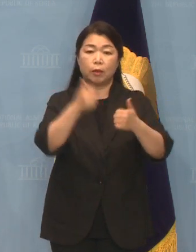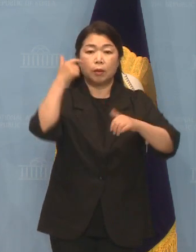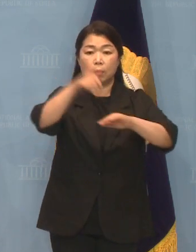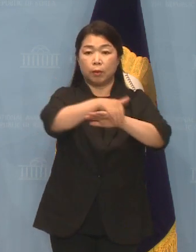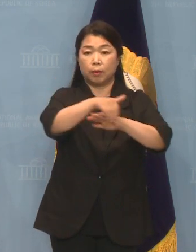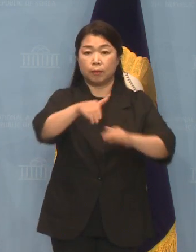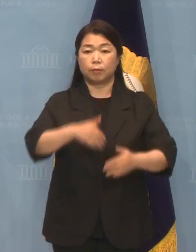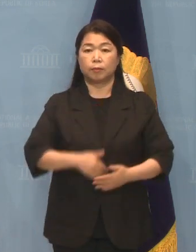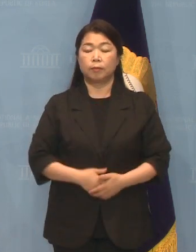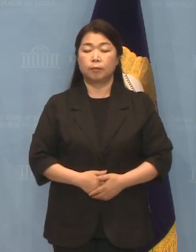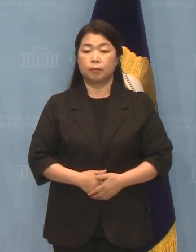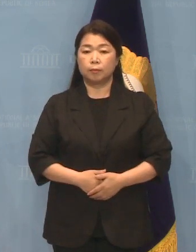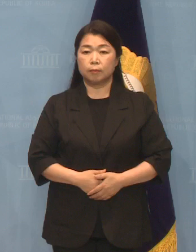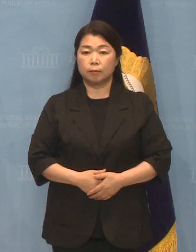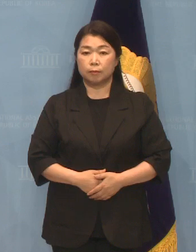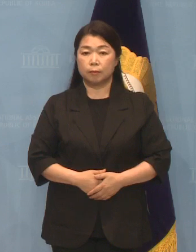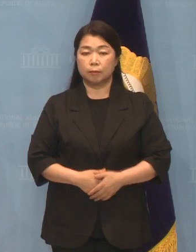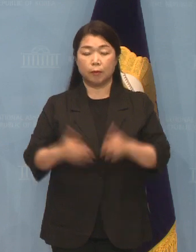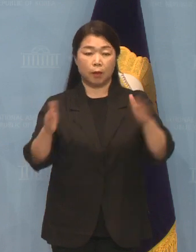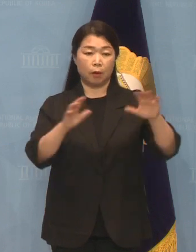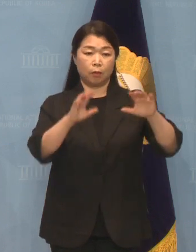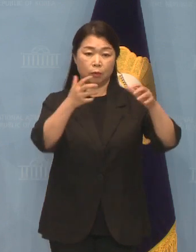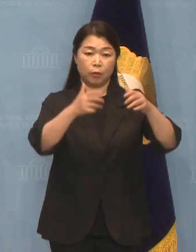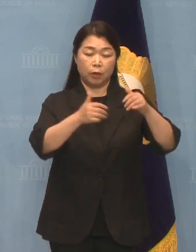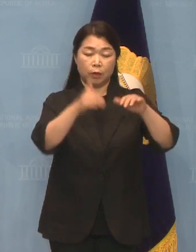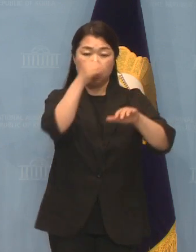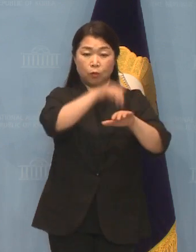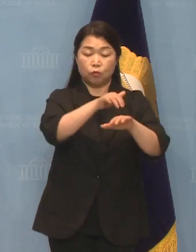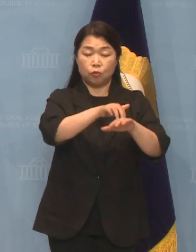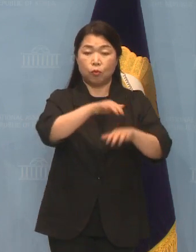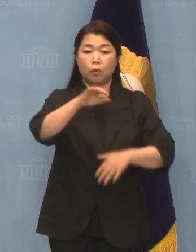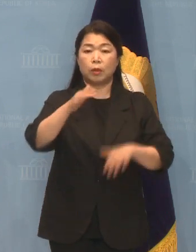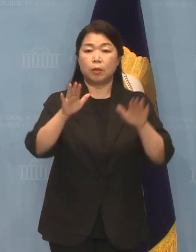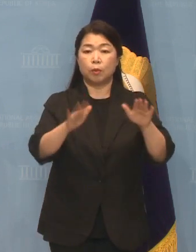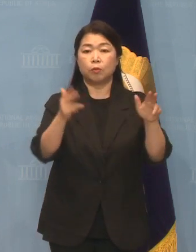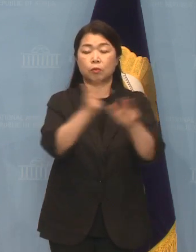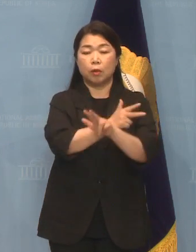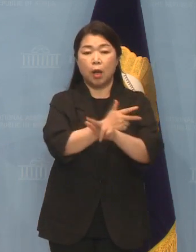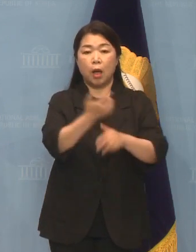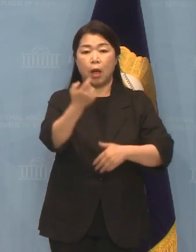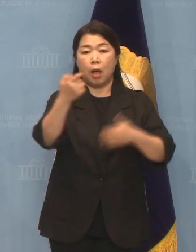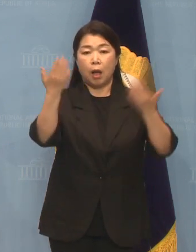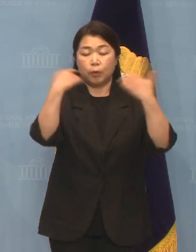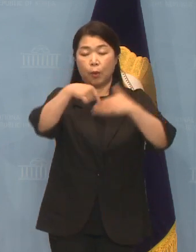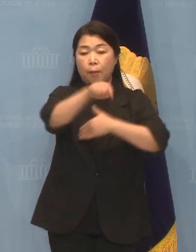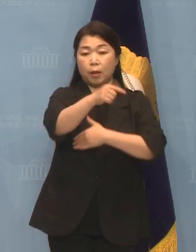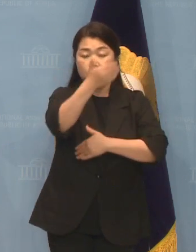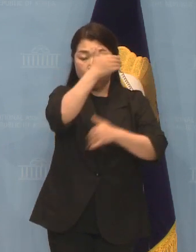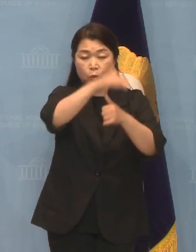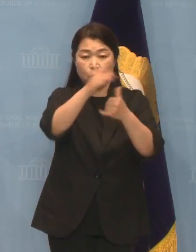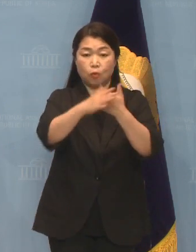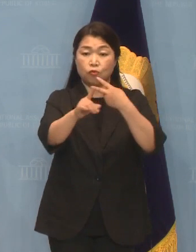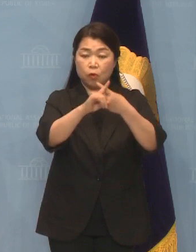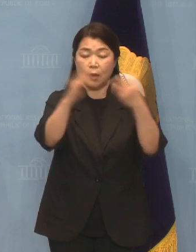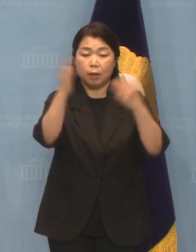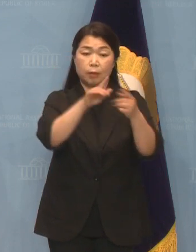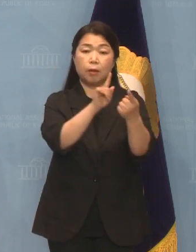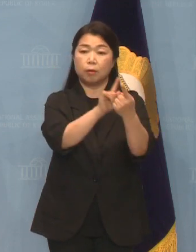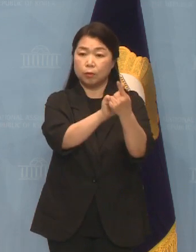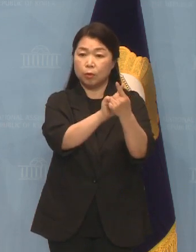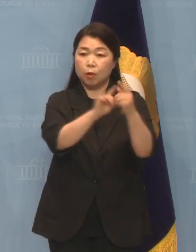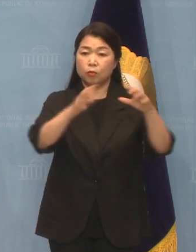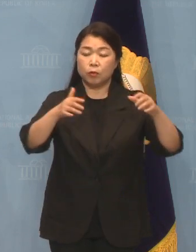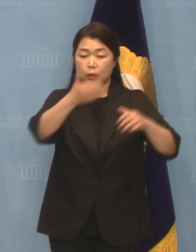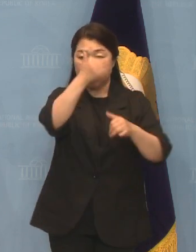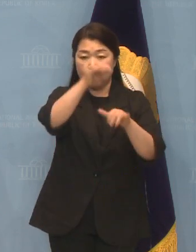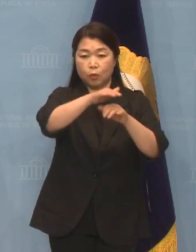예정입니다. 다음 국회의정연수원은 이번 주에 학교 밖 청소년 및 중학생을 대상으로